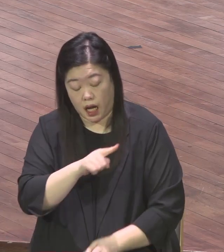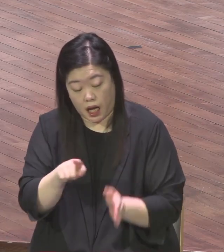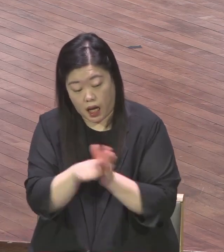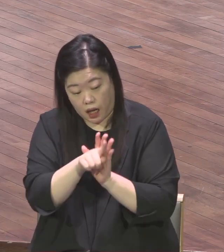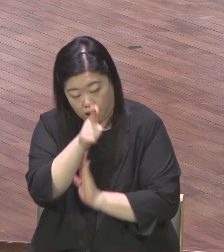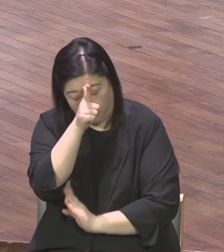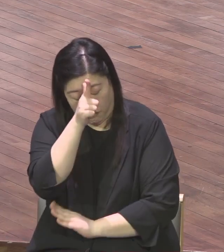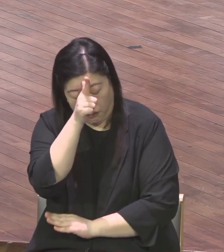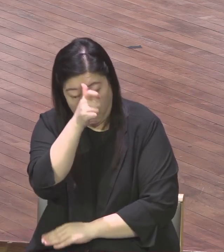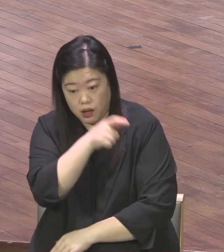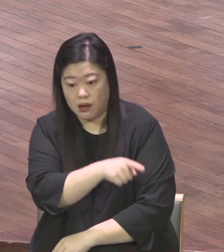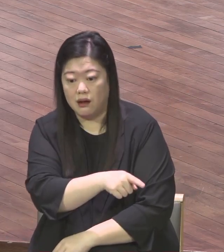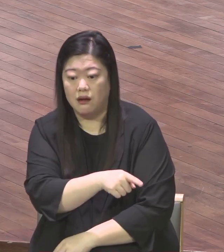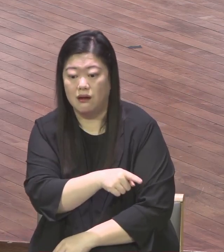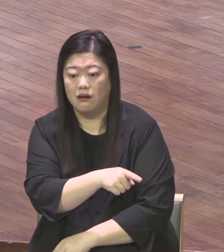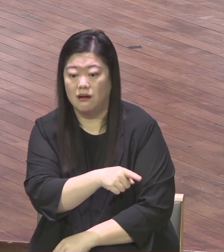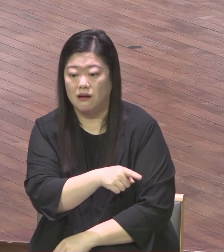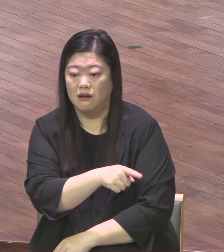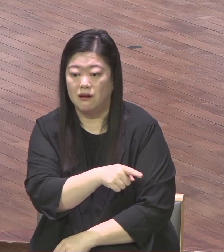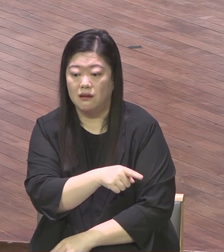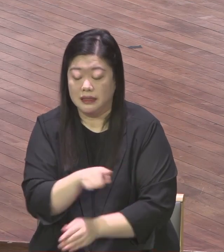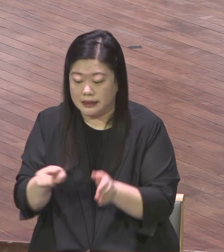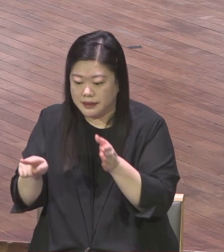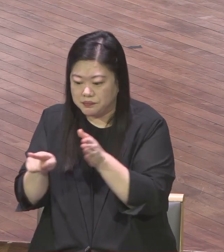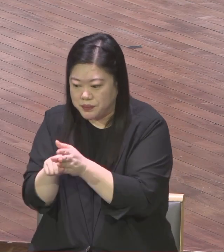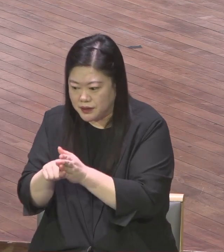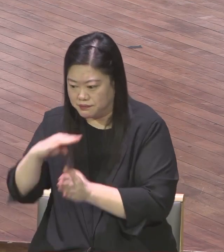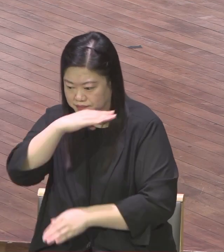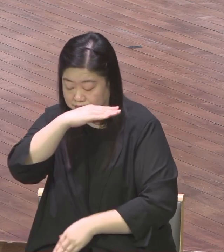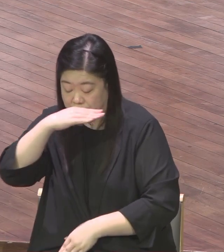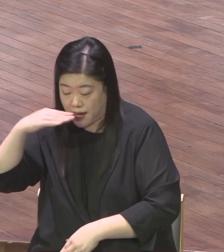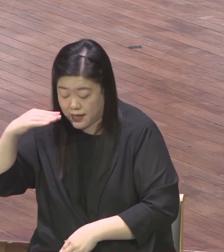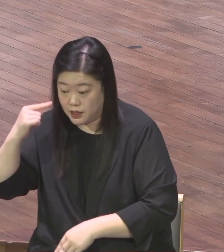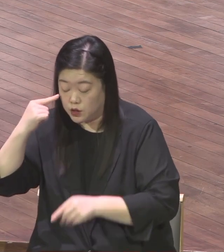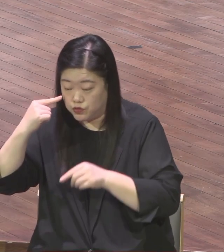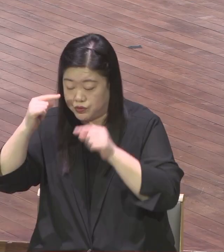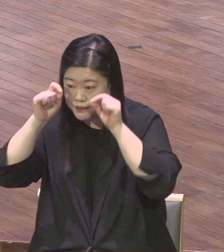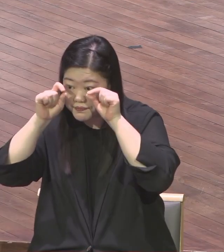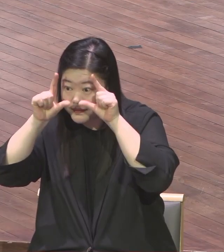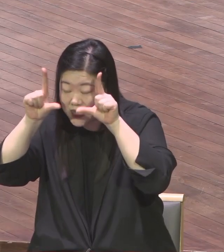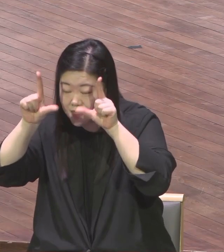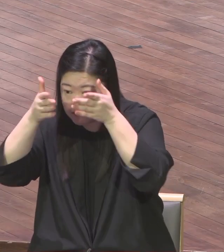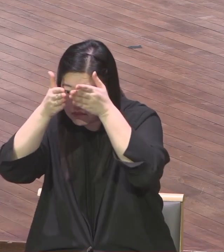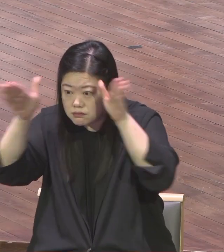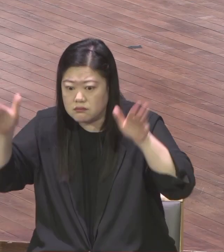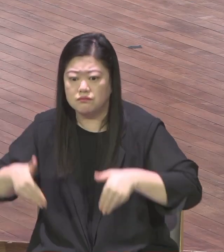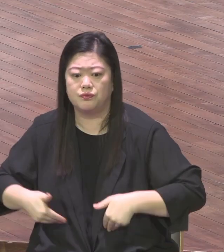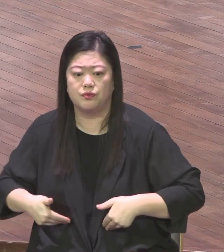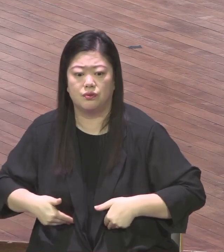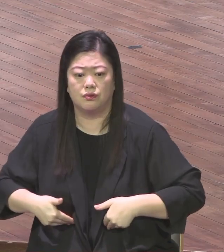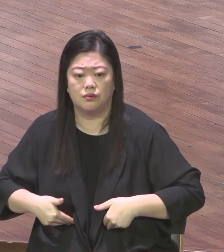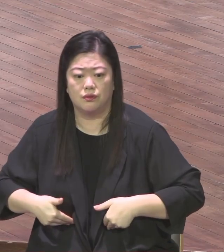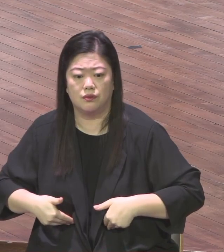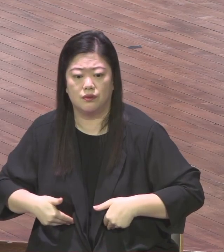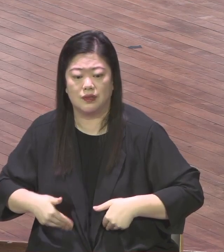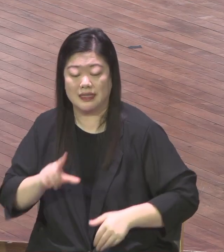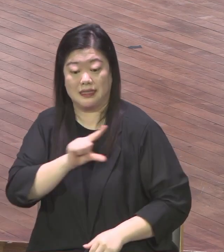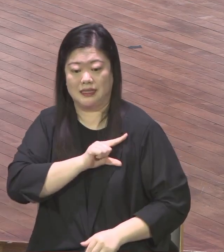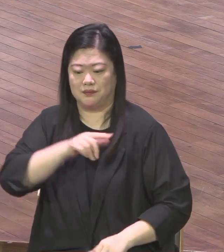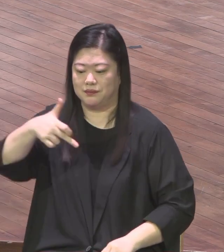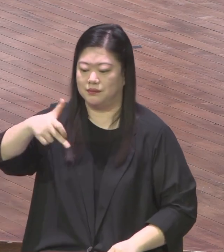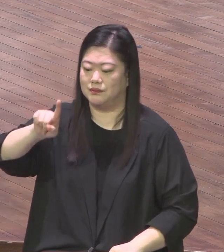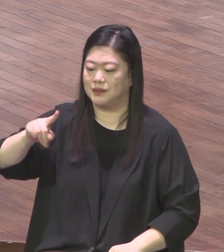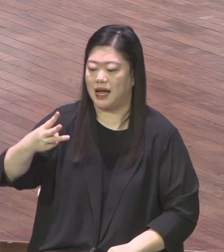영적인 눈을 열고 다양한 사단의 이 속임수에 당하지 말아야 됩니다. 종교개혁자 요한 칼빈이